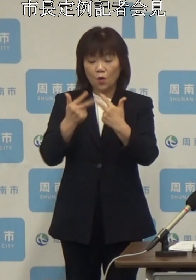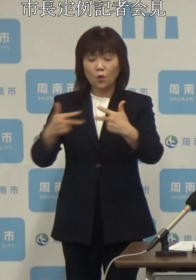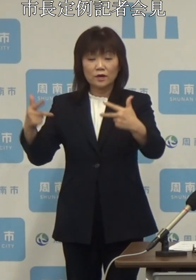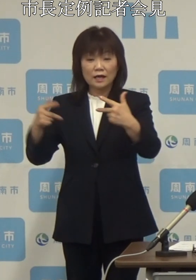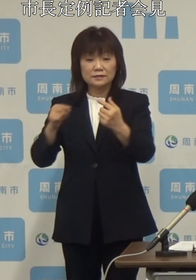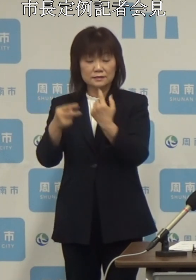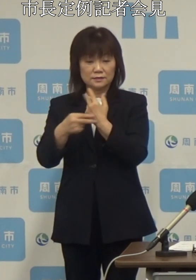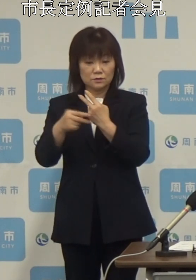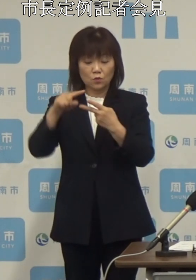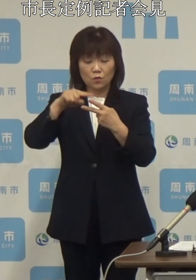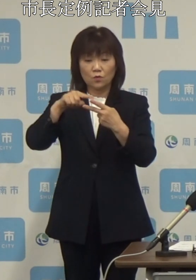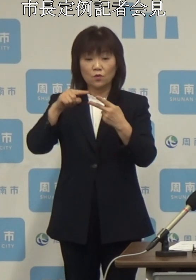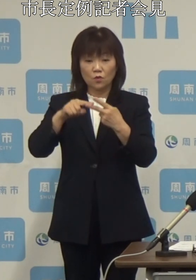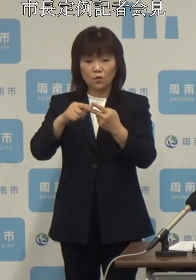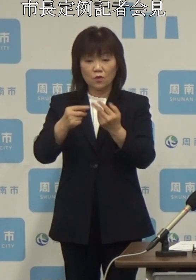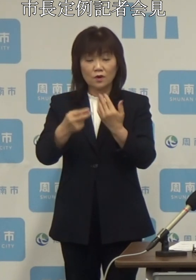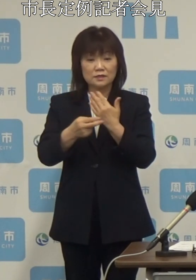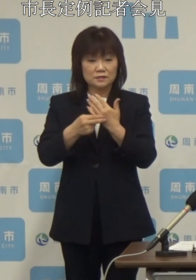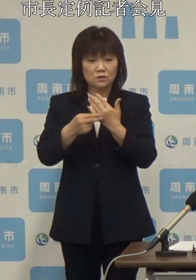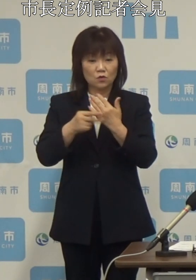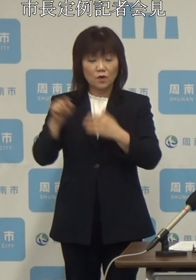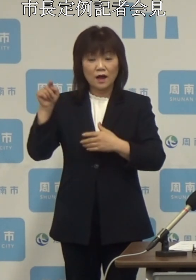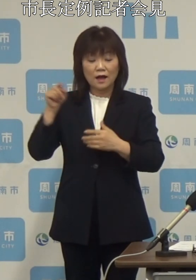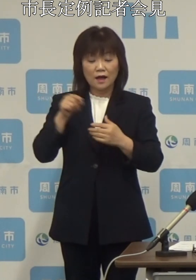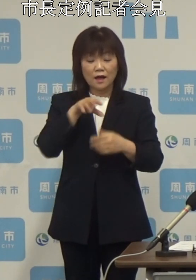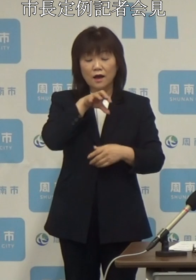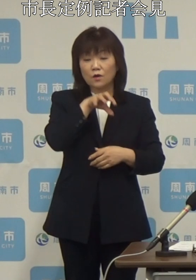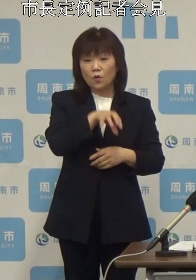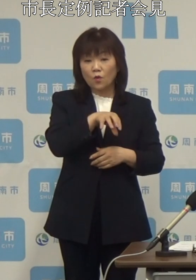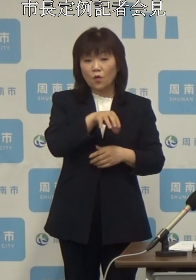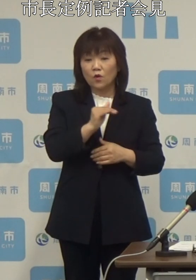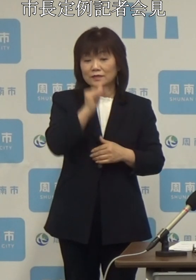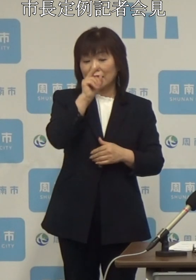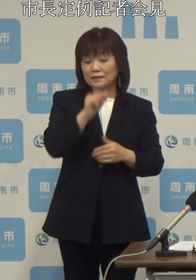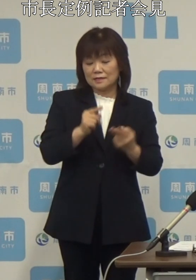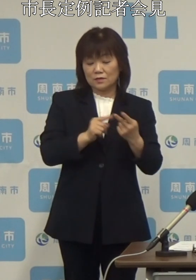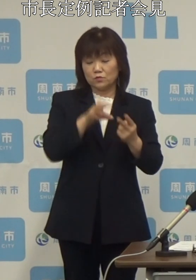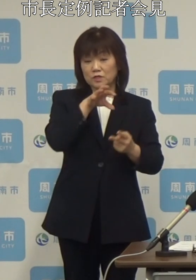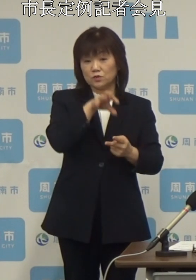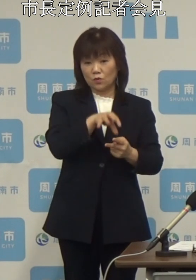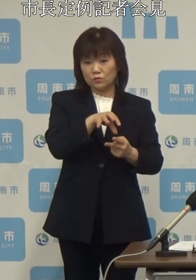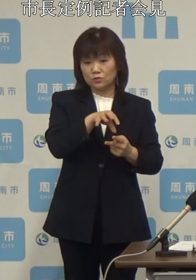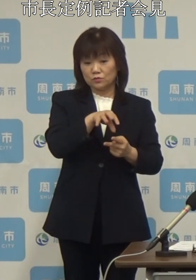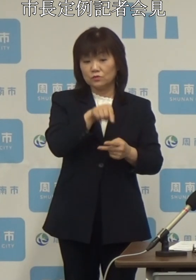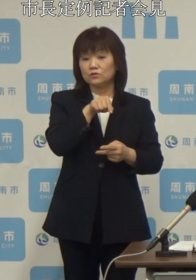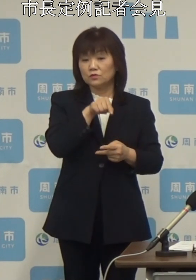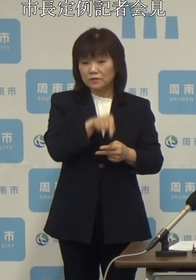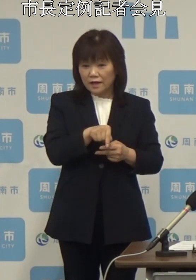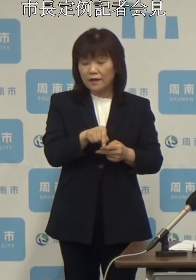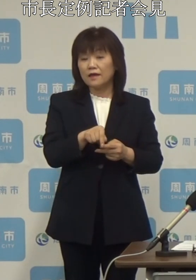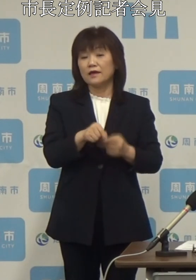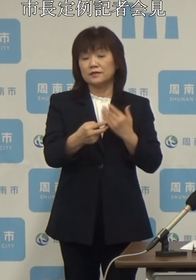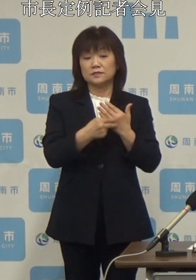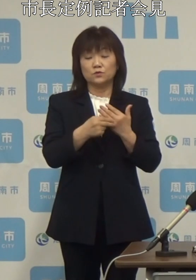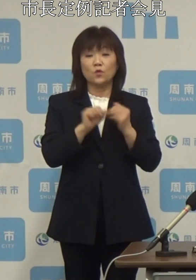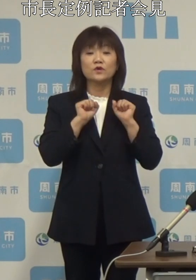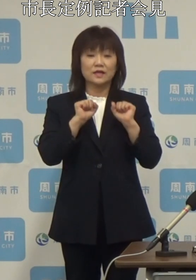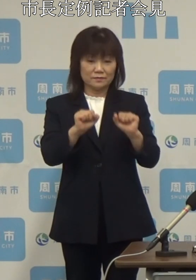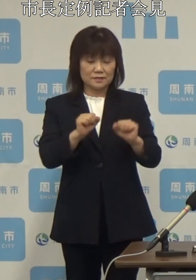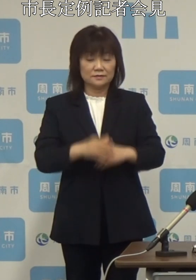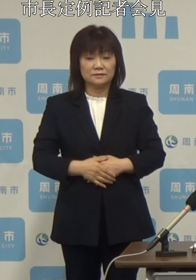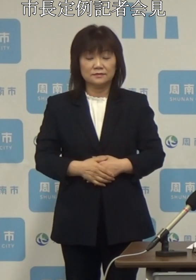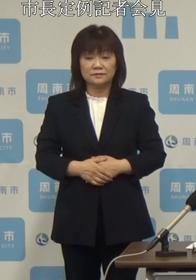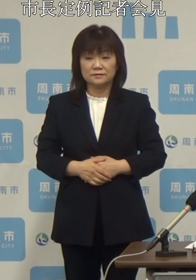療とも診察は高瀬郵便局内に設けた和田巡回診療所で行います